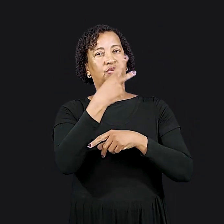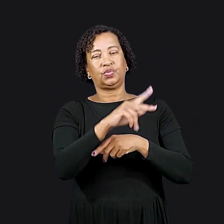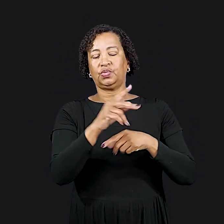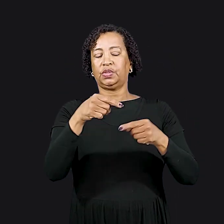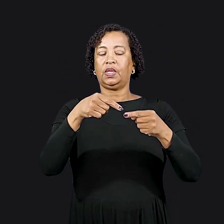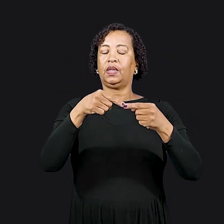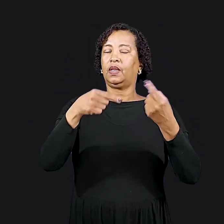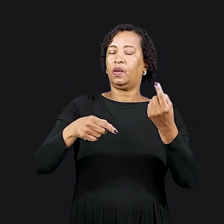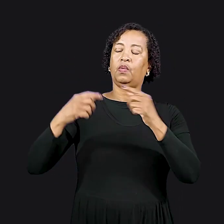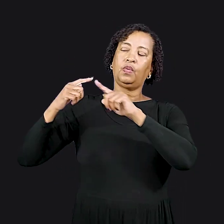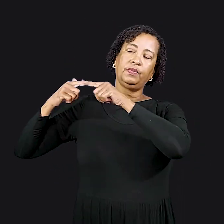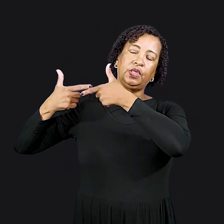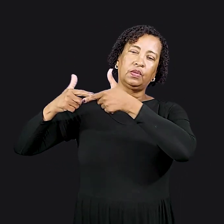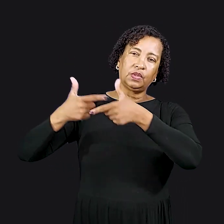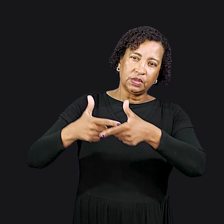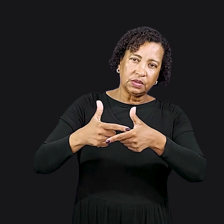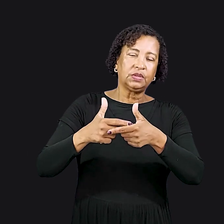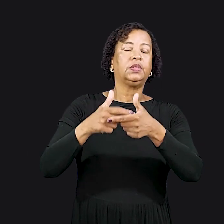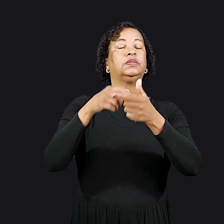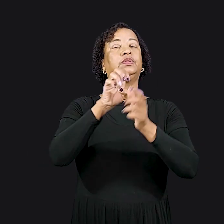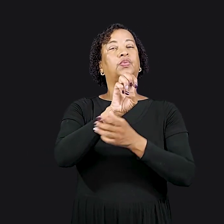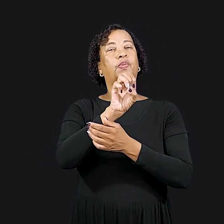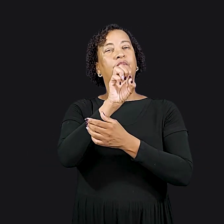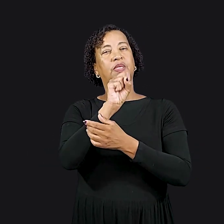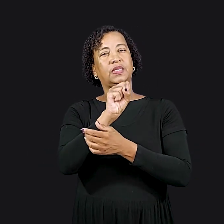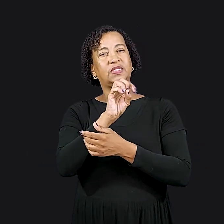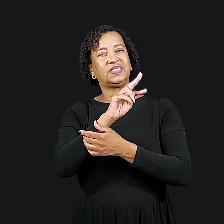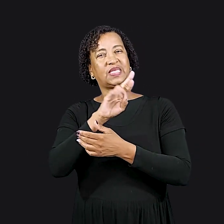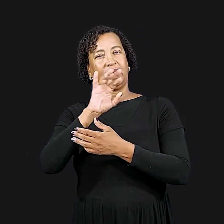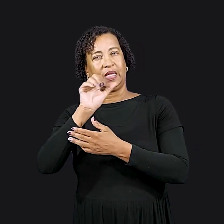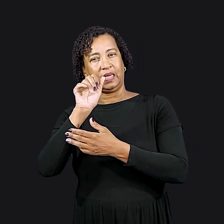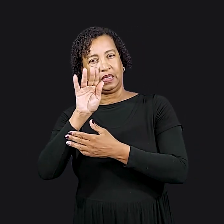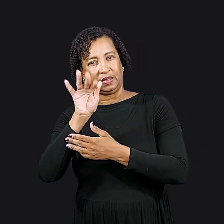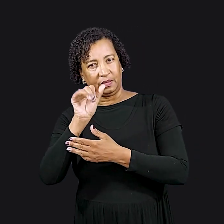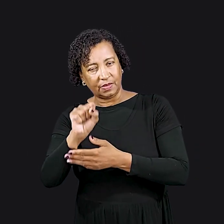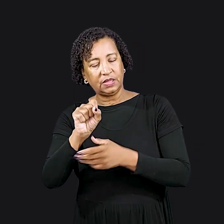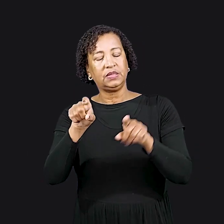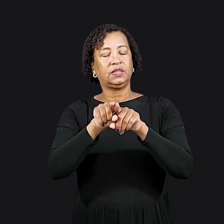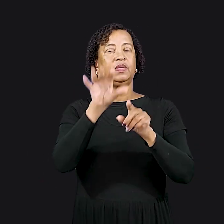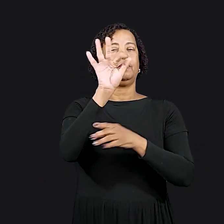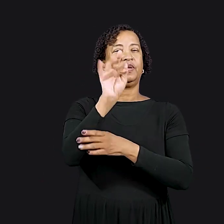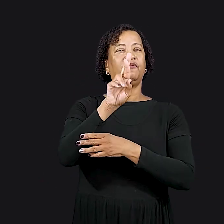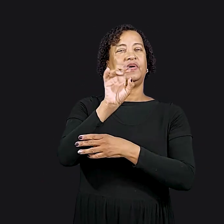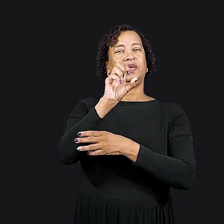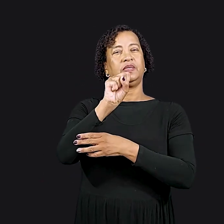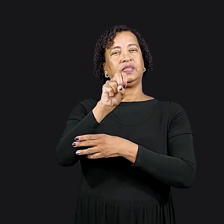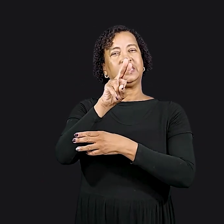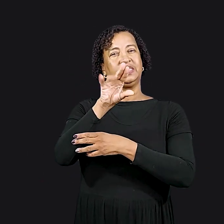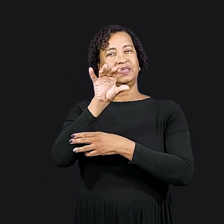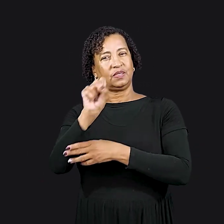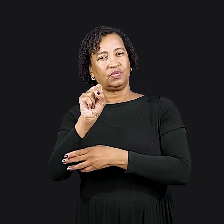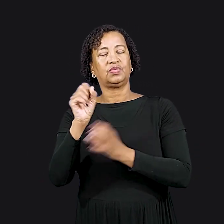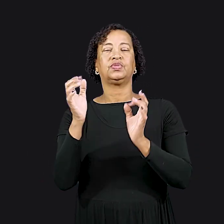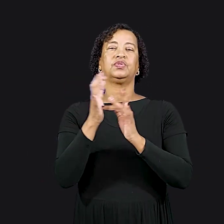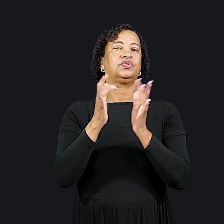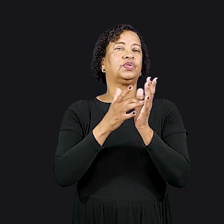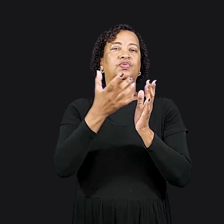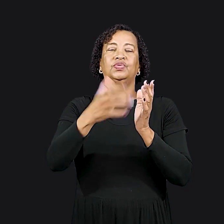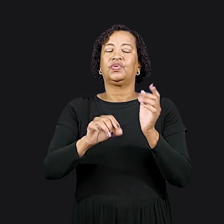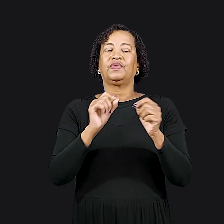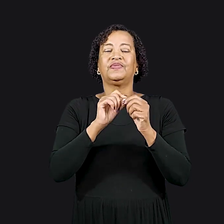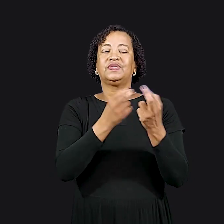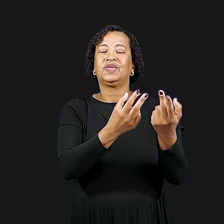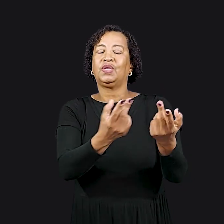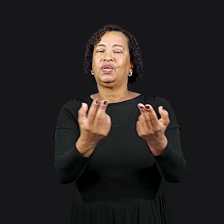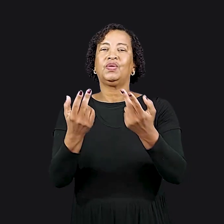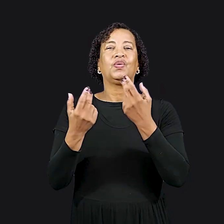condiz com o ensino e as tradições dos escribas e fariseus. Jesus não interpretava Moisés da mesma maneira que os